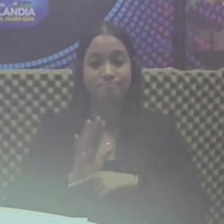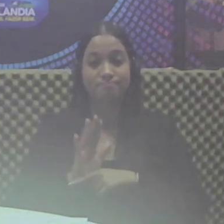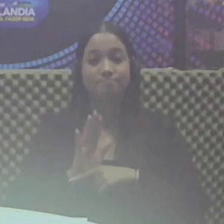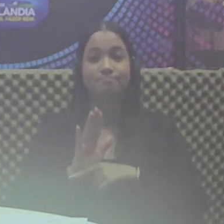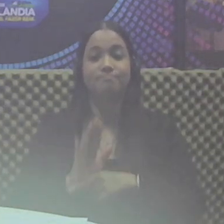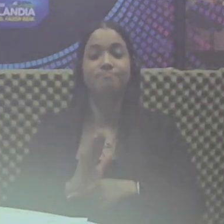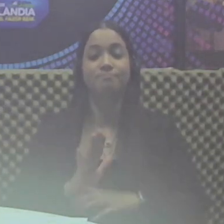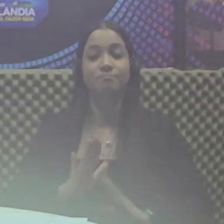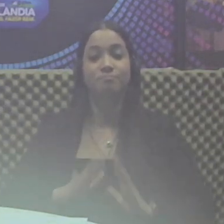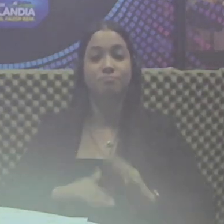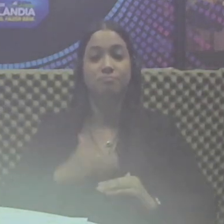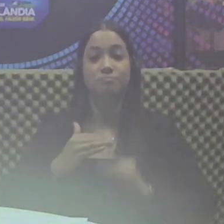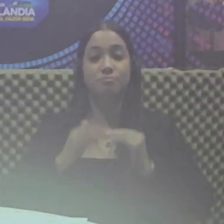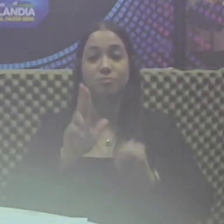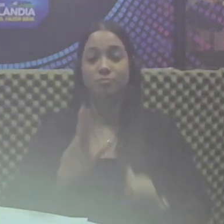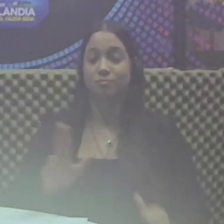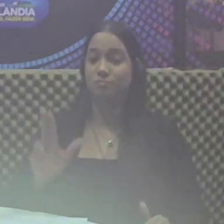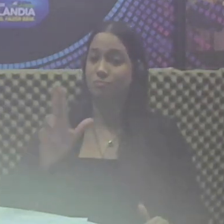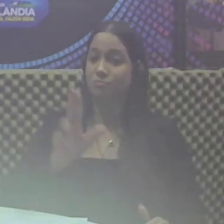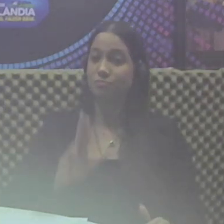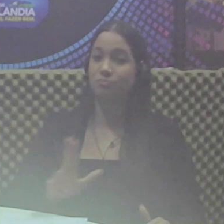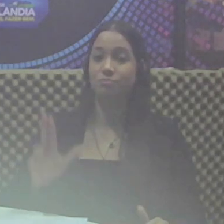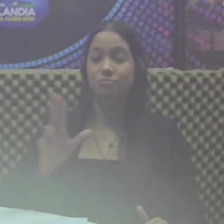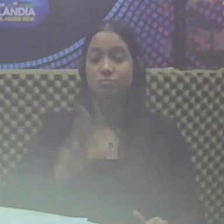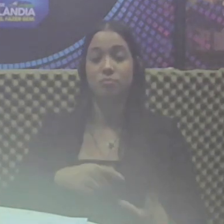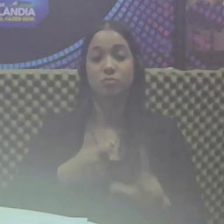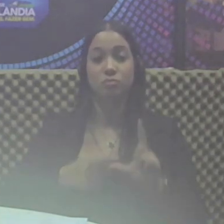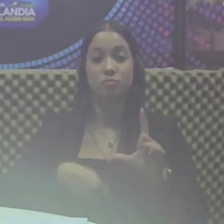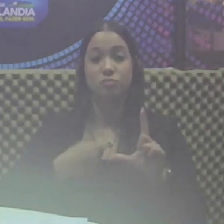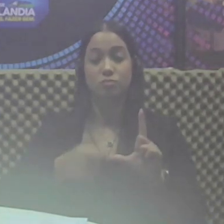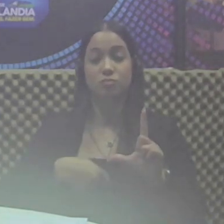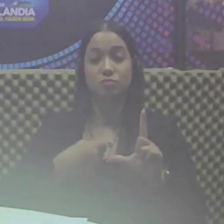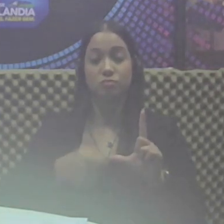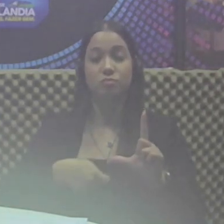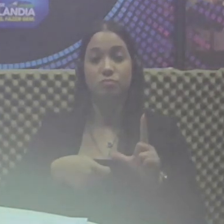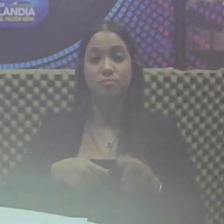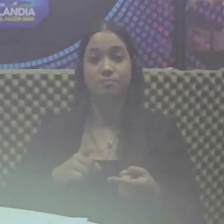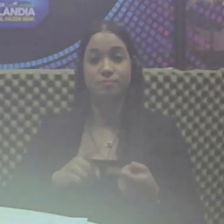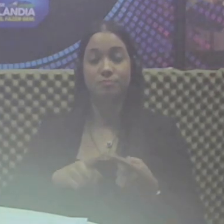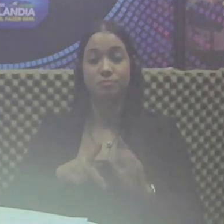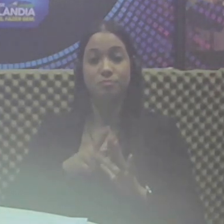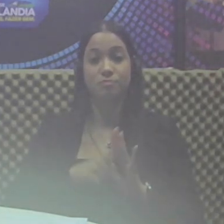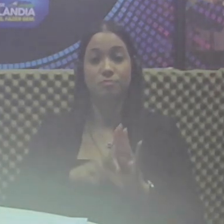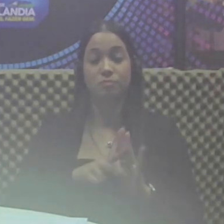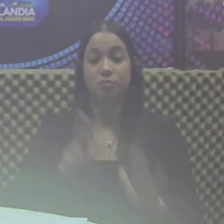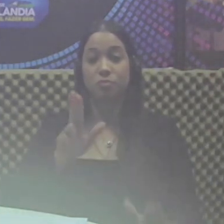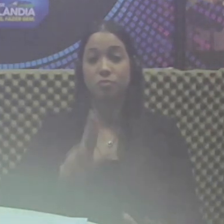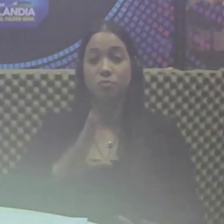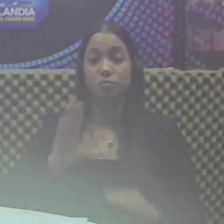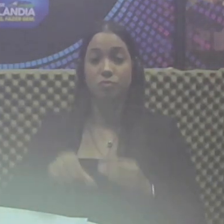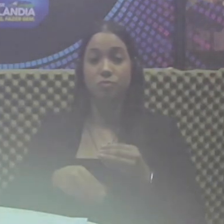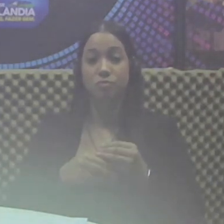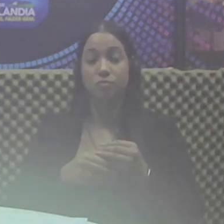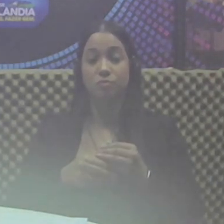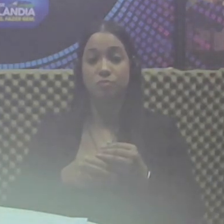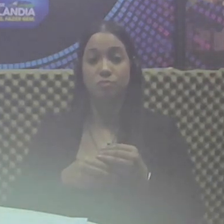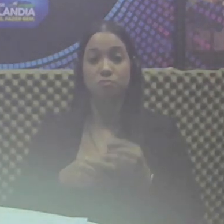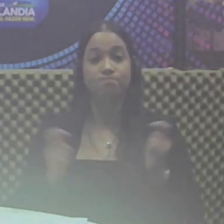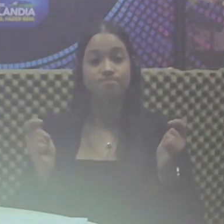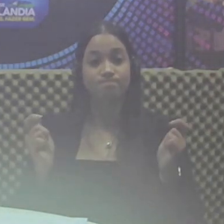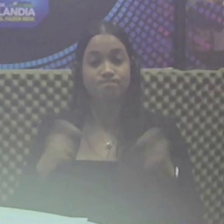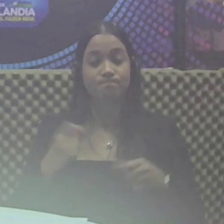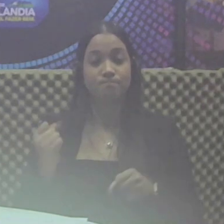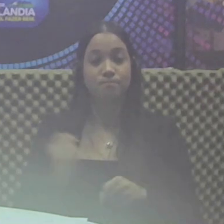o desenvolvimento de Uberlândia no setor Logístico são o programa Uberlândia integrada que possibilitou a